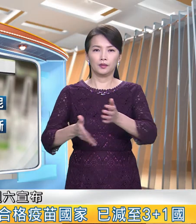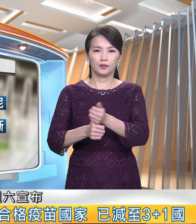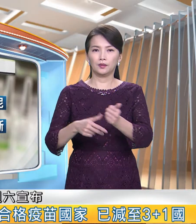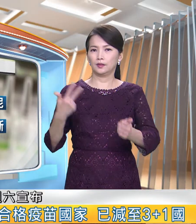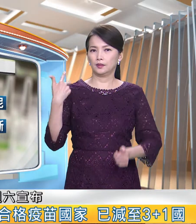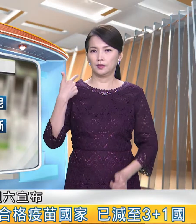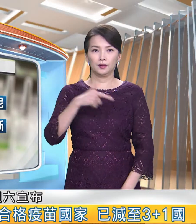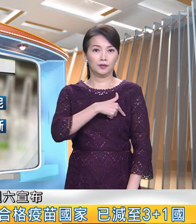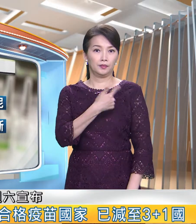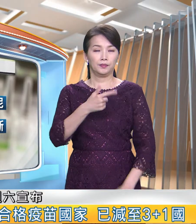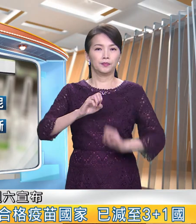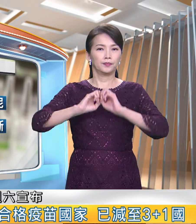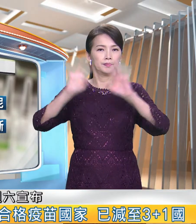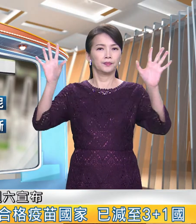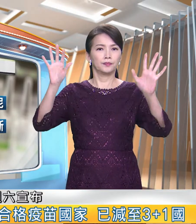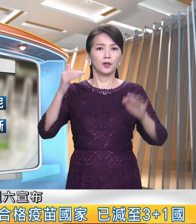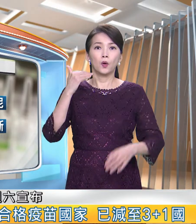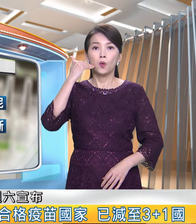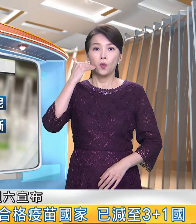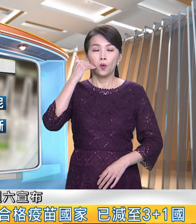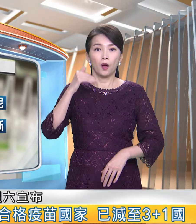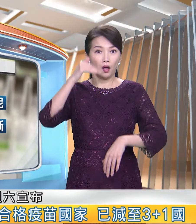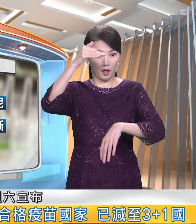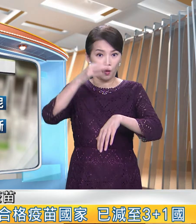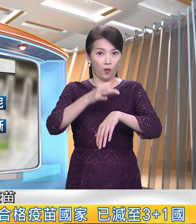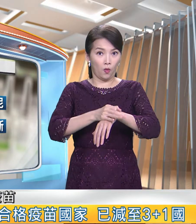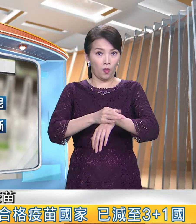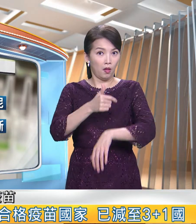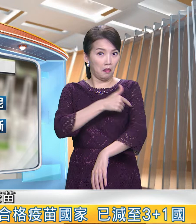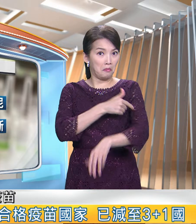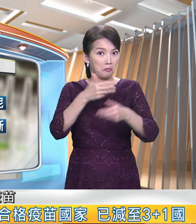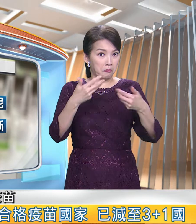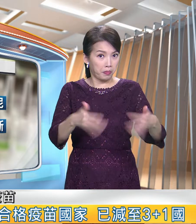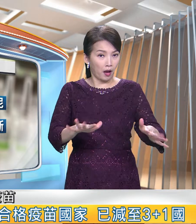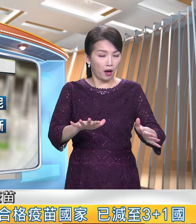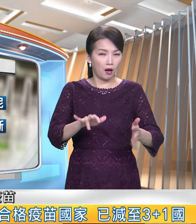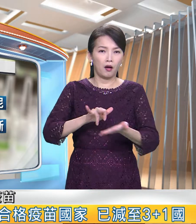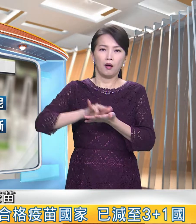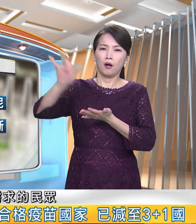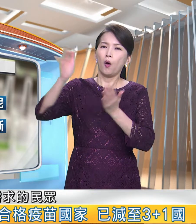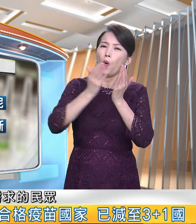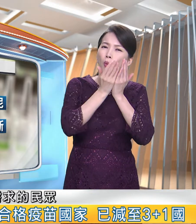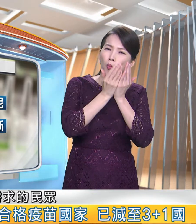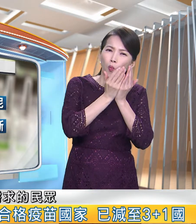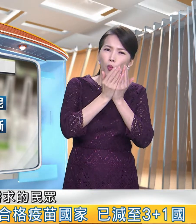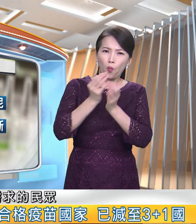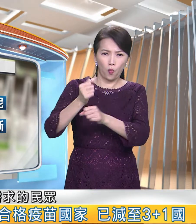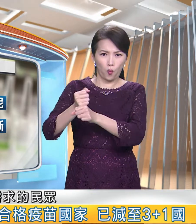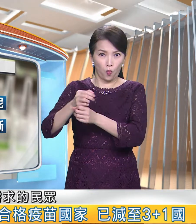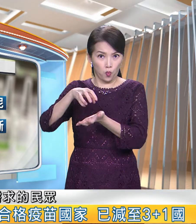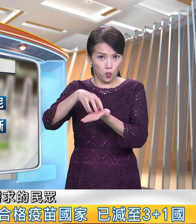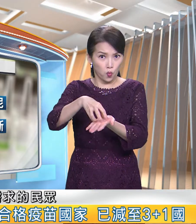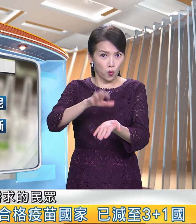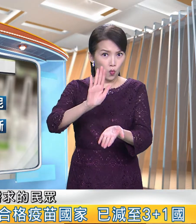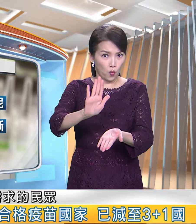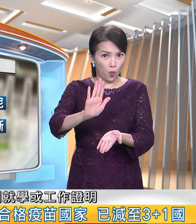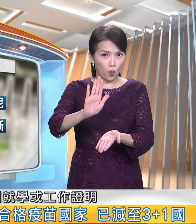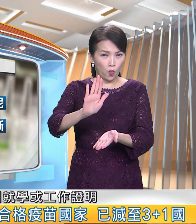指挥中心上周六宣布，接种过高端疫苗，如果有出国需求的民众，只要检附出